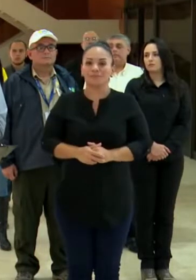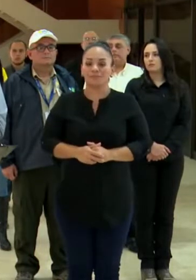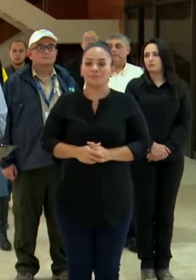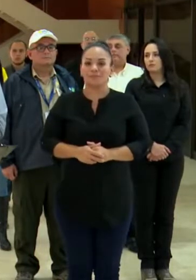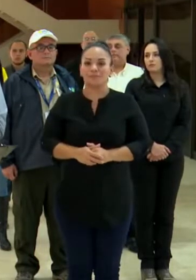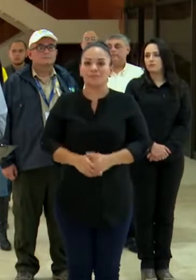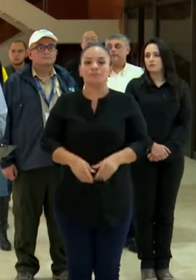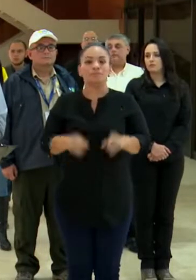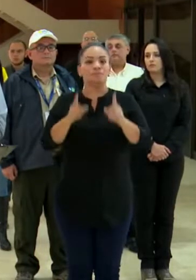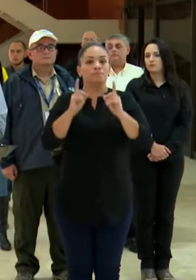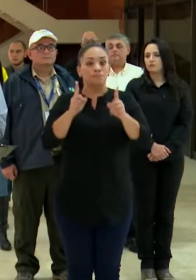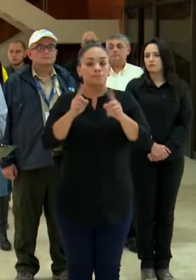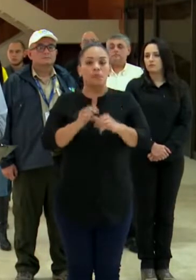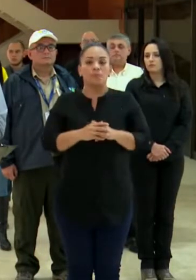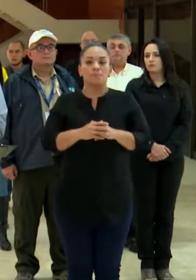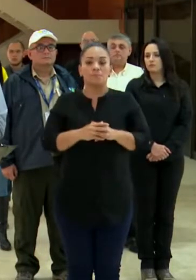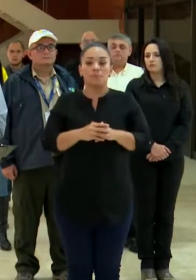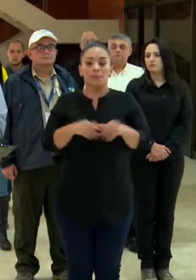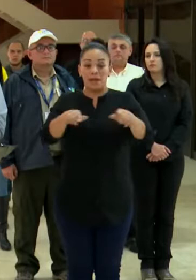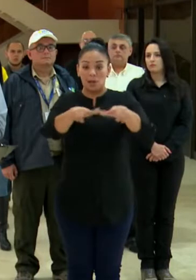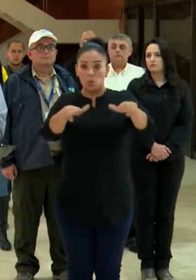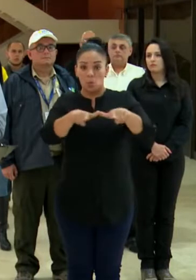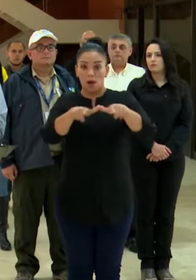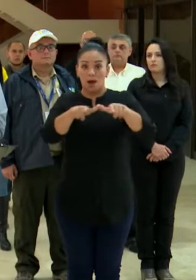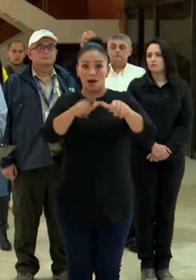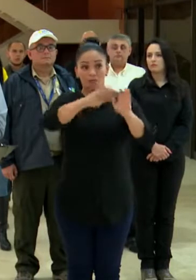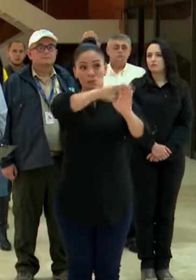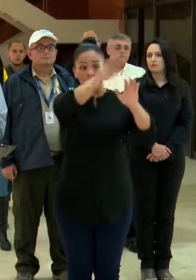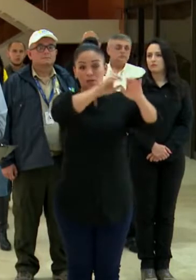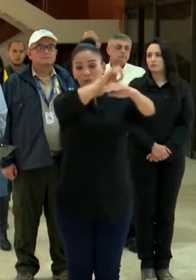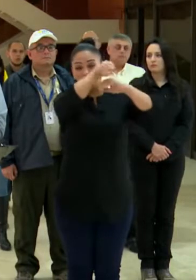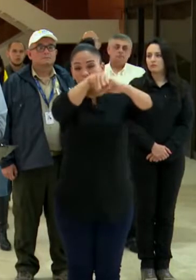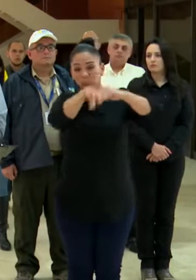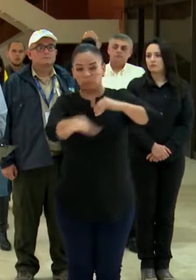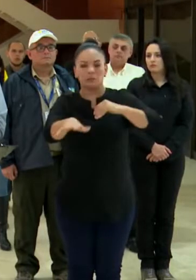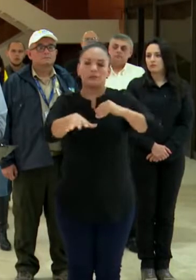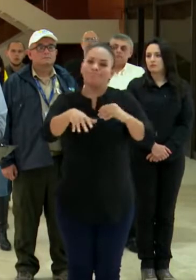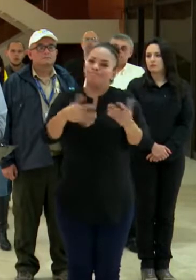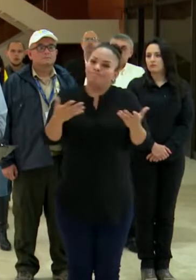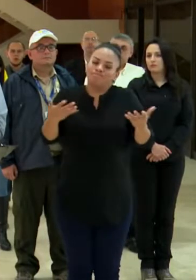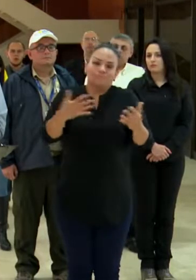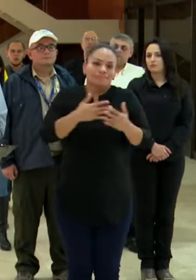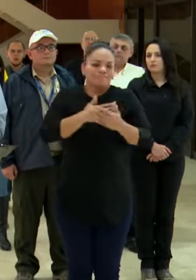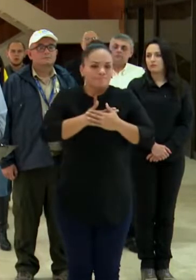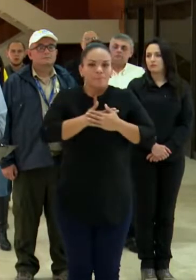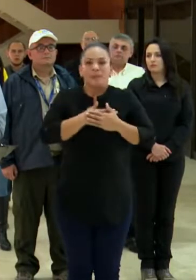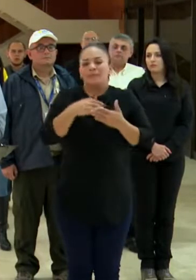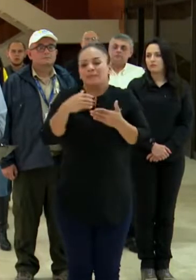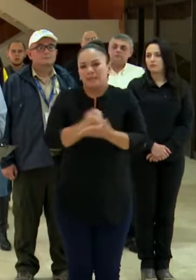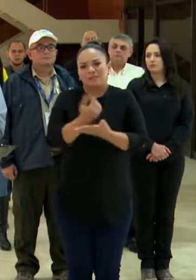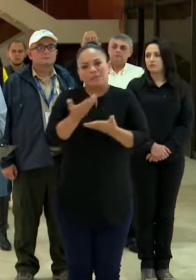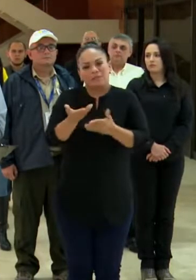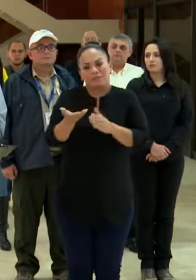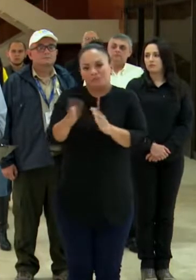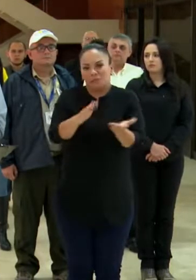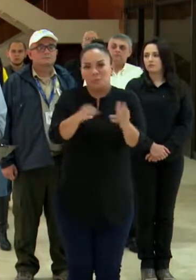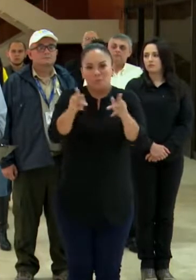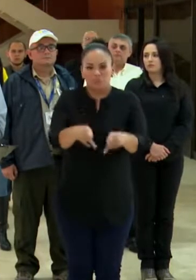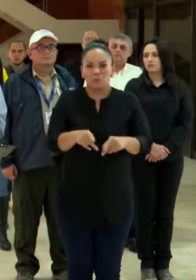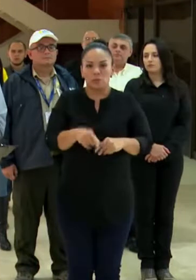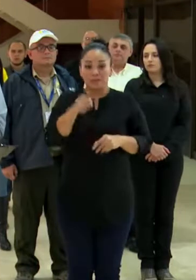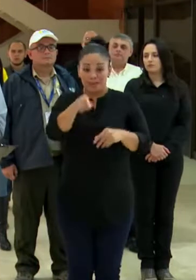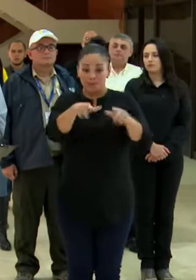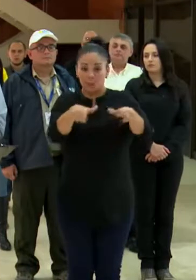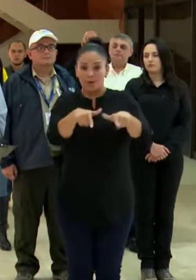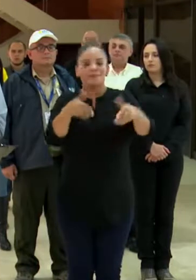El punto donde se vino este derrumbe, que tan lamentablemente costó vidas humanas, es un punto cercano al